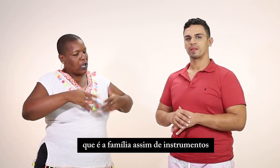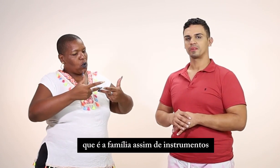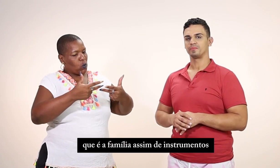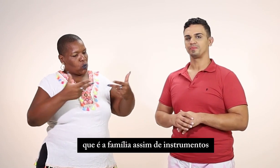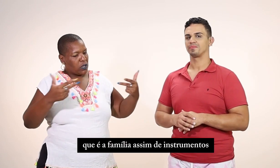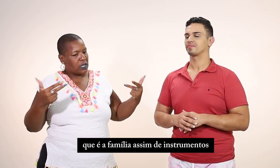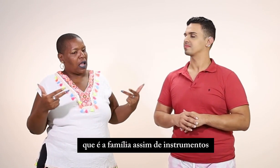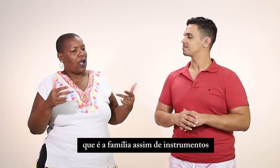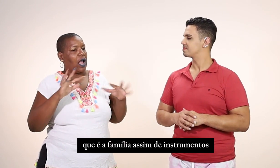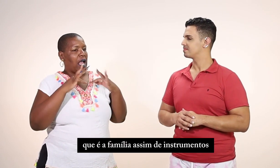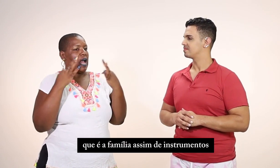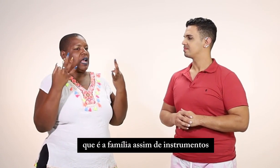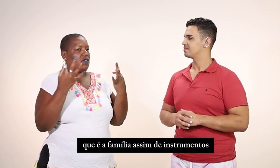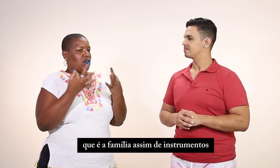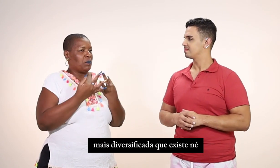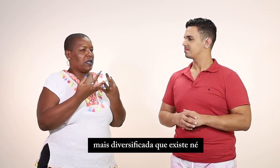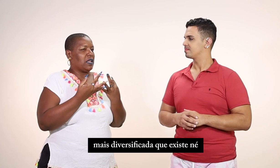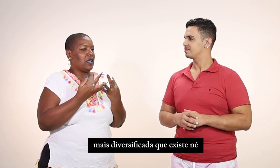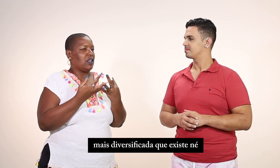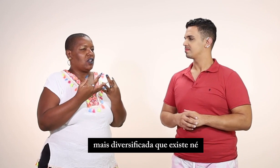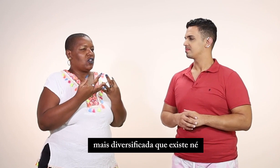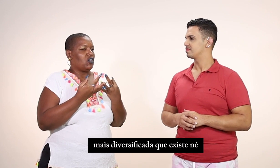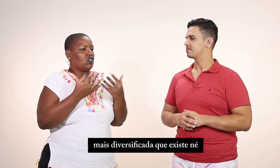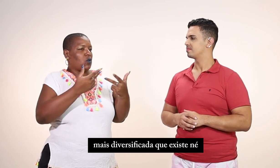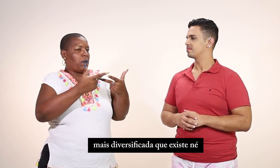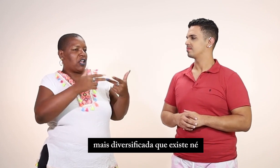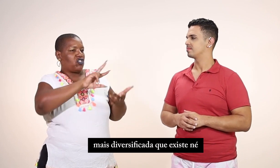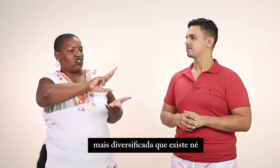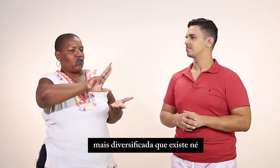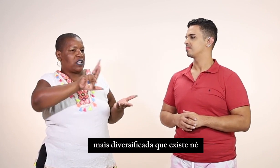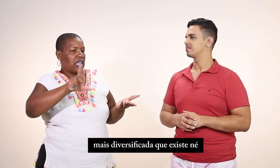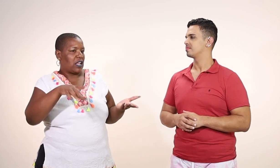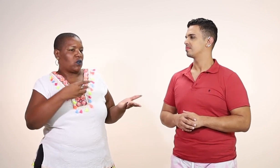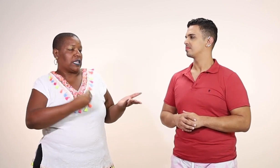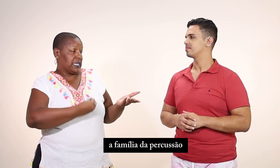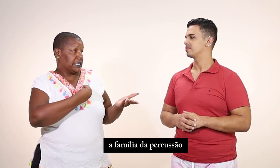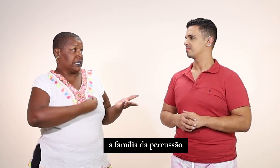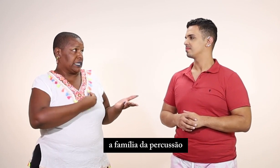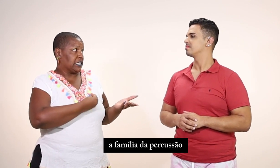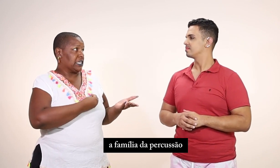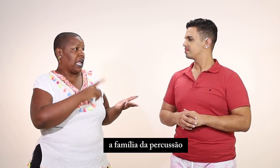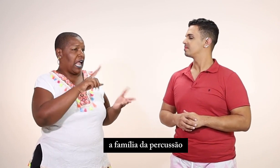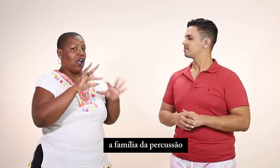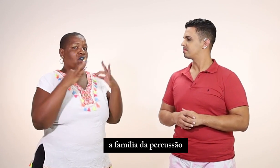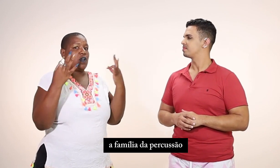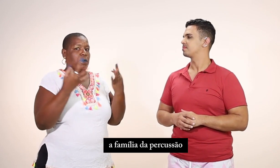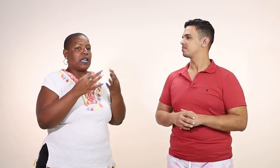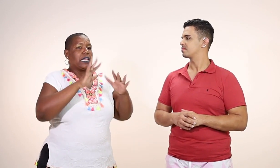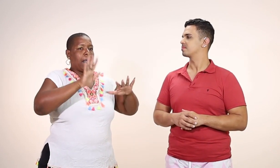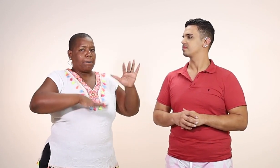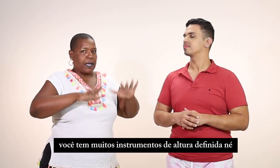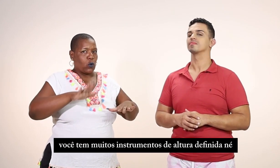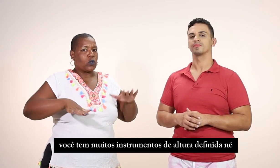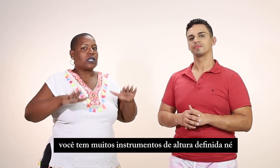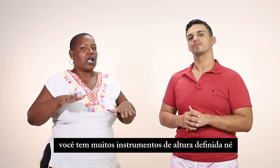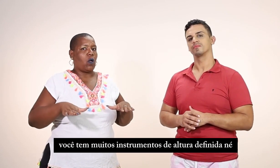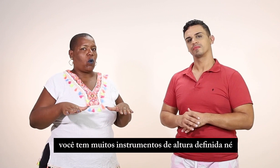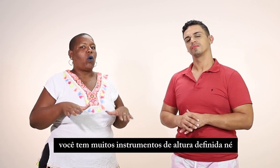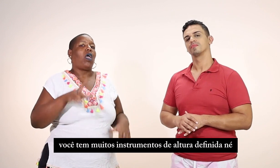é a família assim, de instrumentos mais diversificada que existe, né? É a família da percussão. Você tem